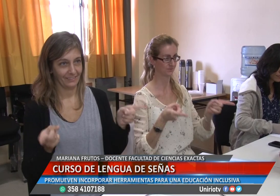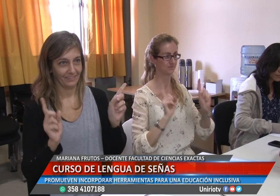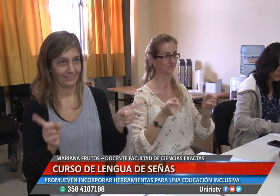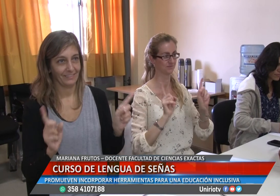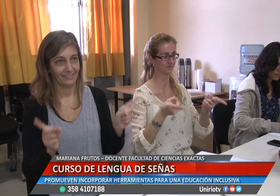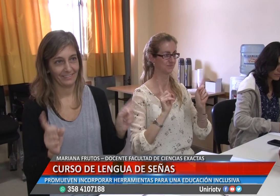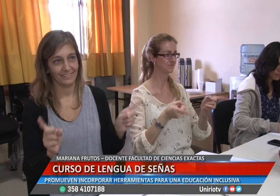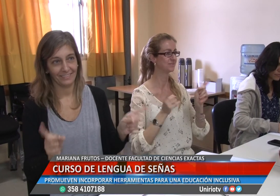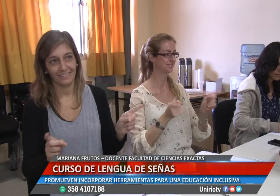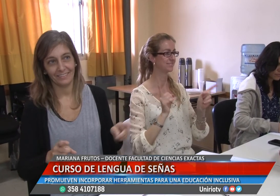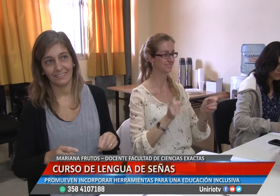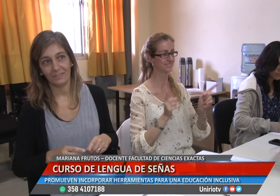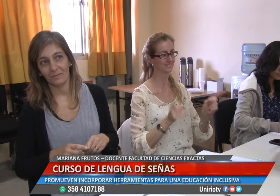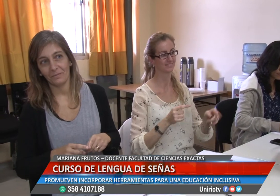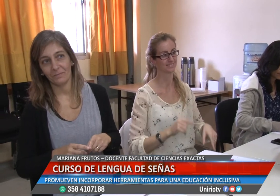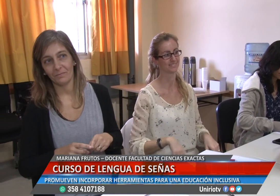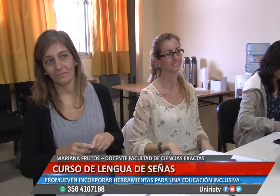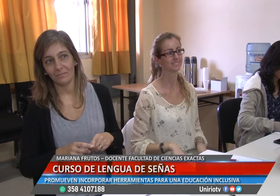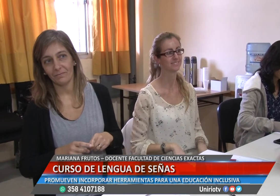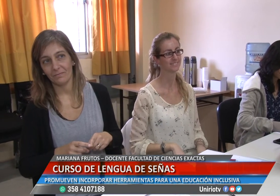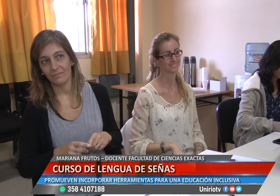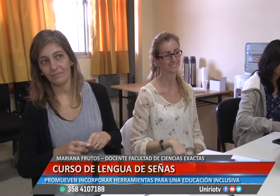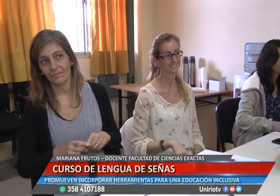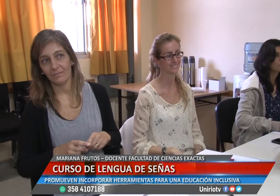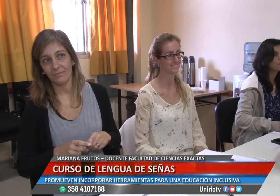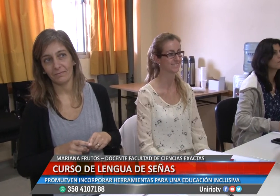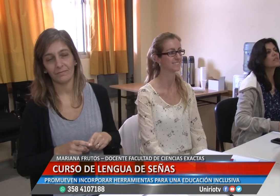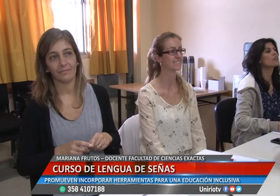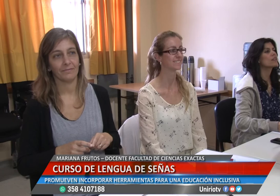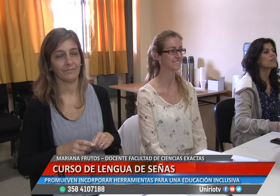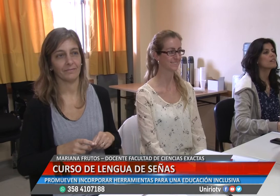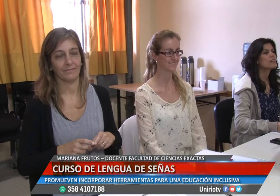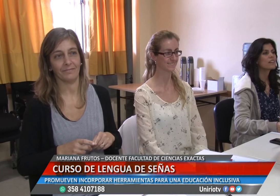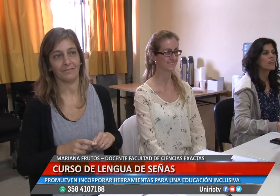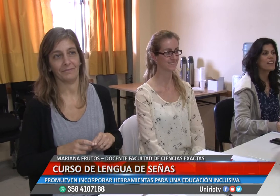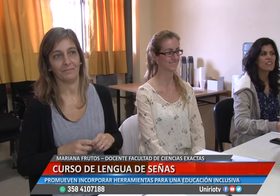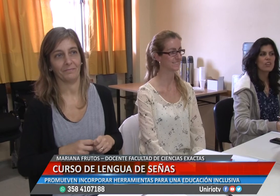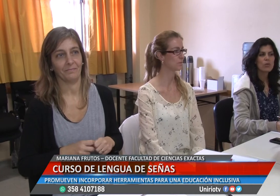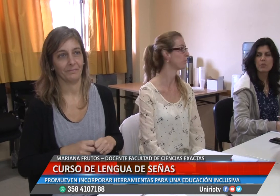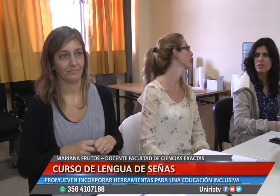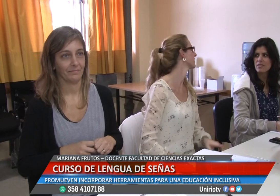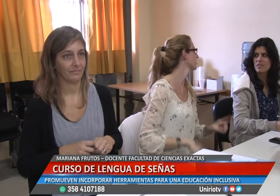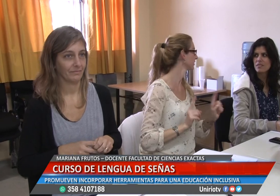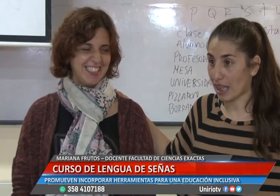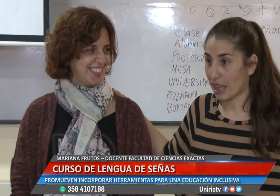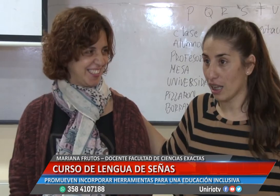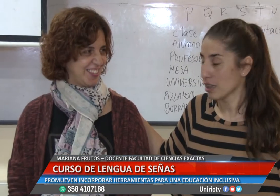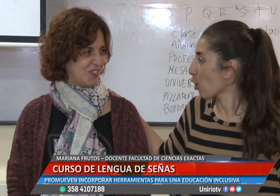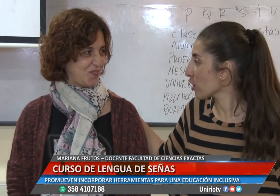Secretaría de Bienestar, lo charlé con la Secretaría Académica de la Facultad Nuestra y ante el ingreso de muchas